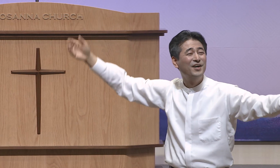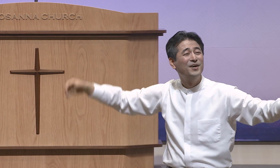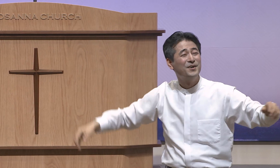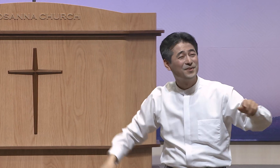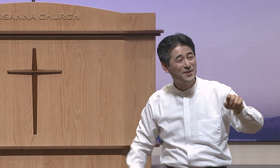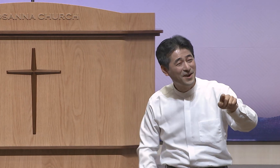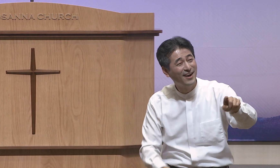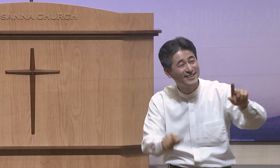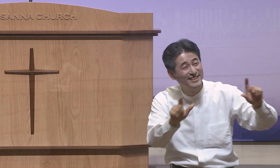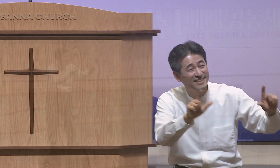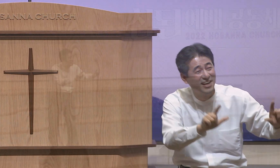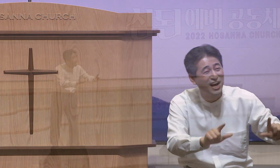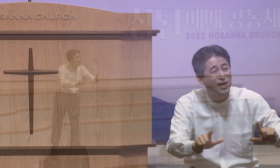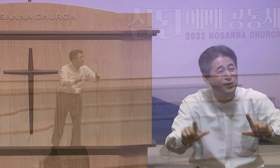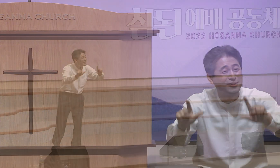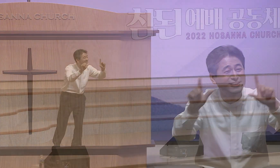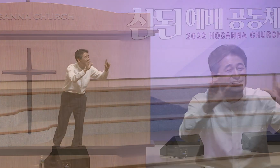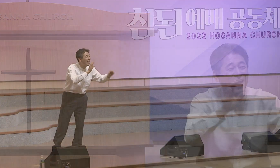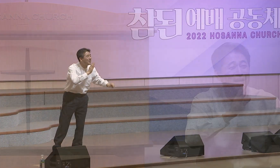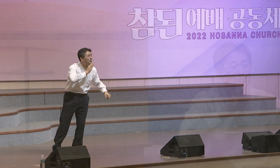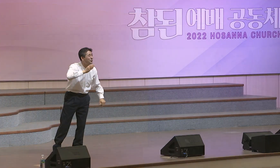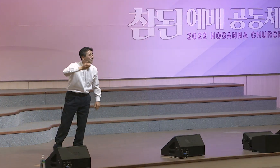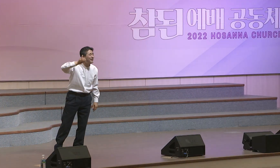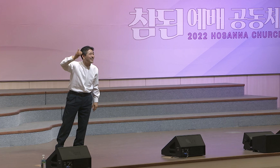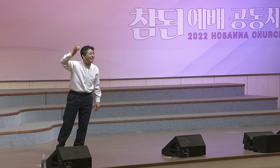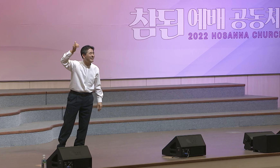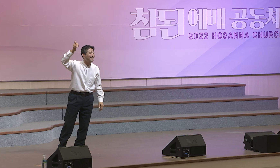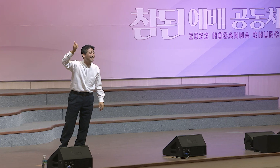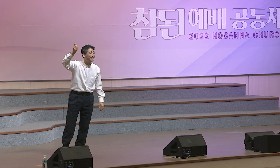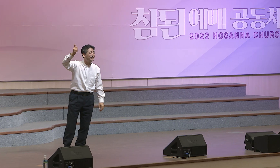인도하시리. 너의 삶의 참 주인